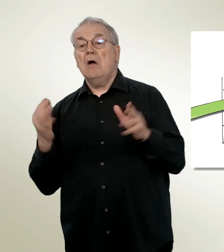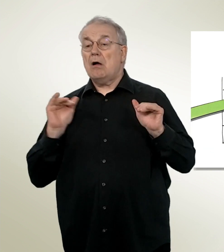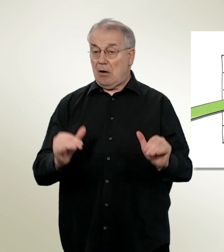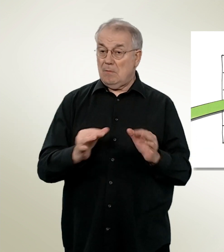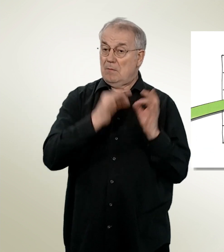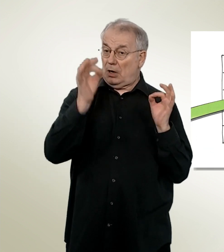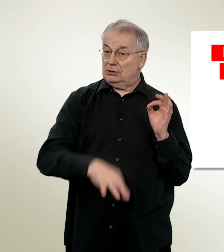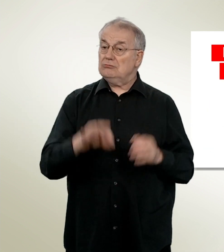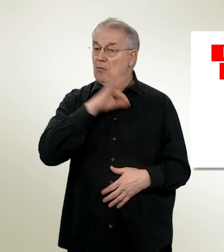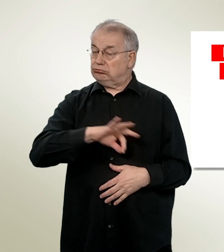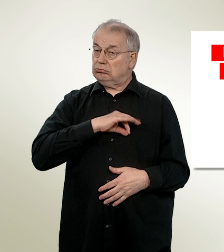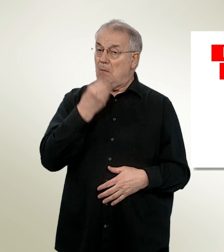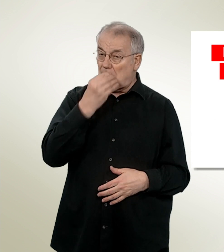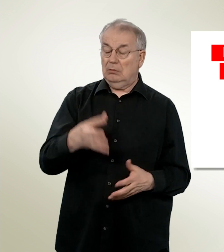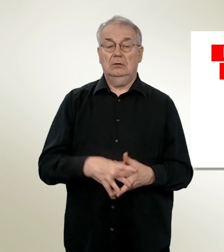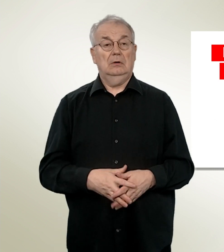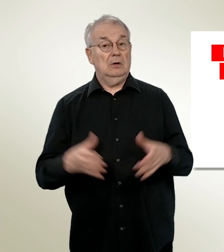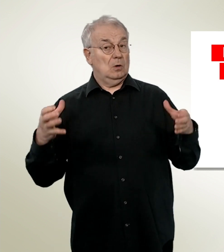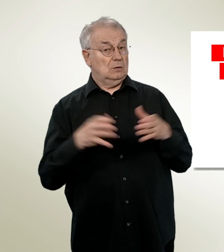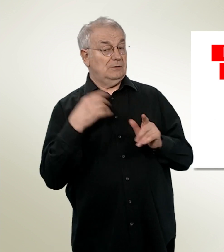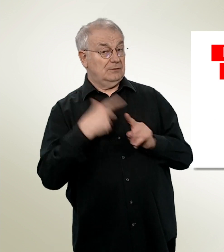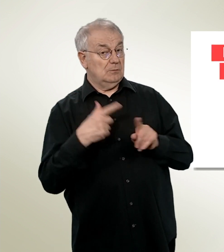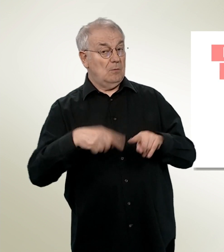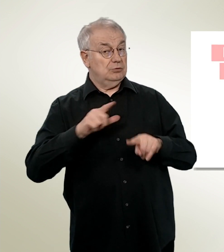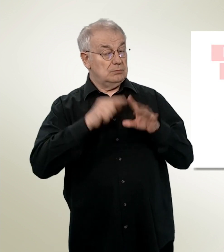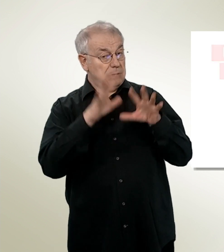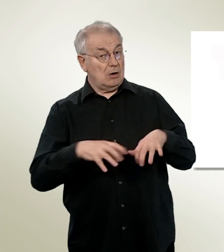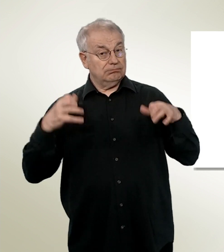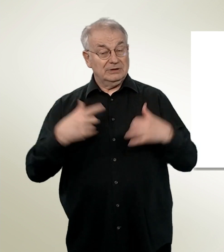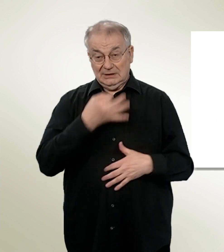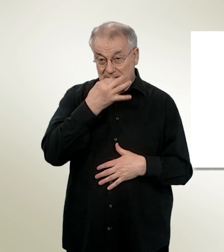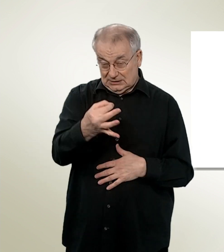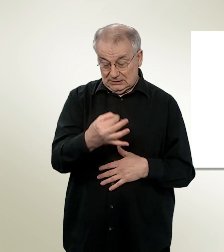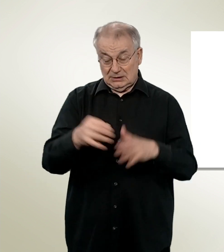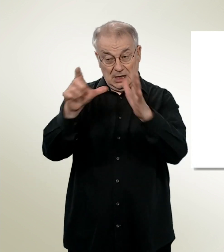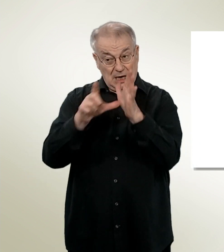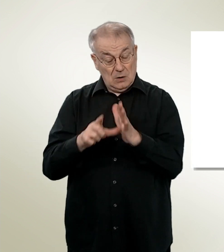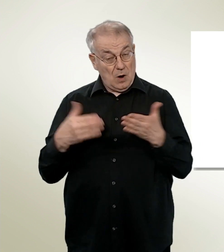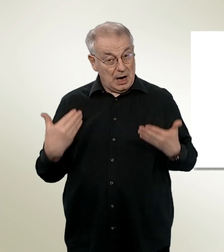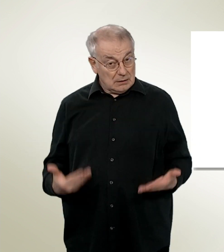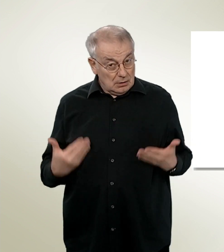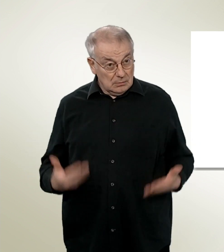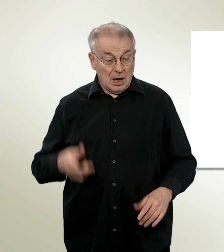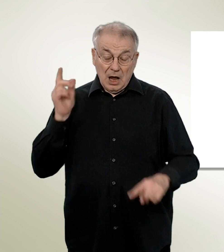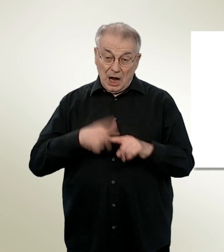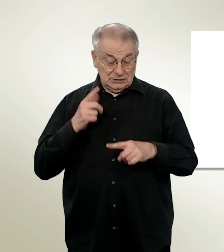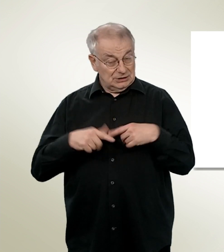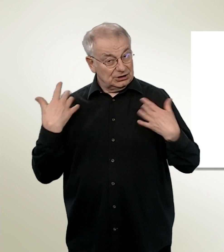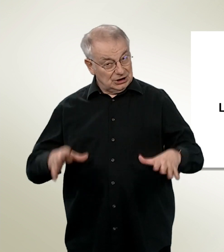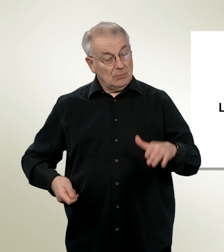bons rendements. Le Conseil fédéral et le Parlement avancent que la législation en vigueur interdit déjà le financement des armes